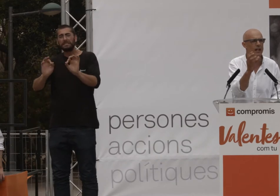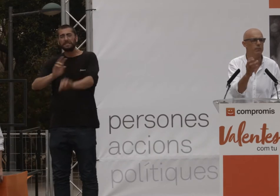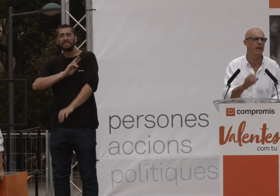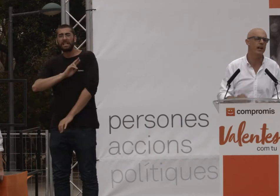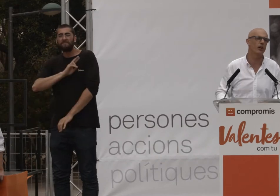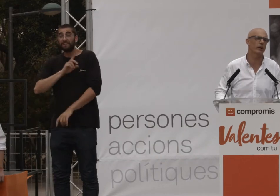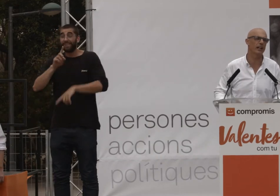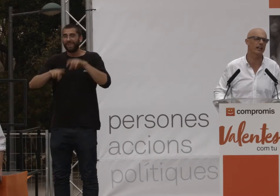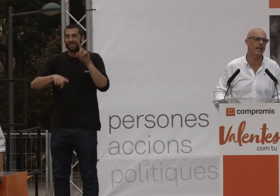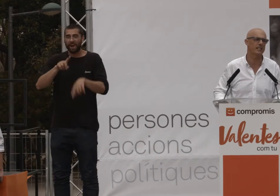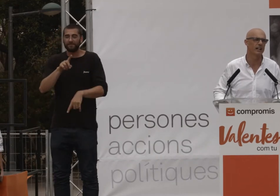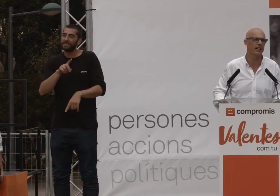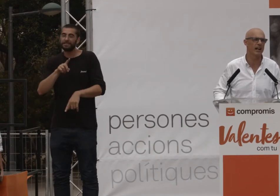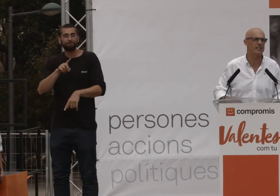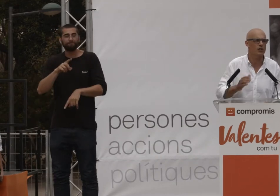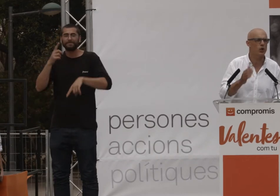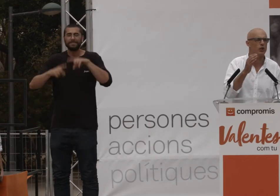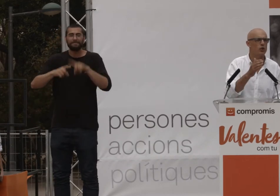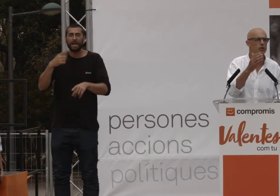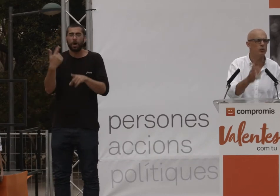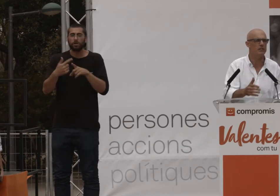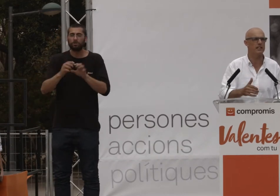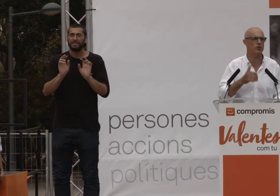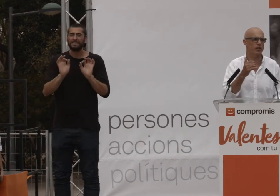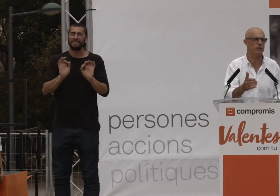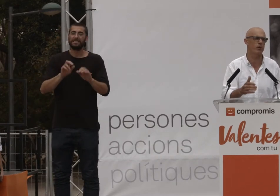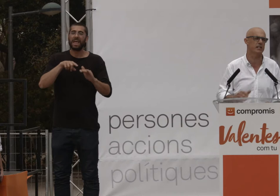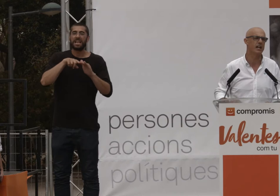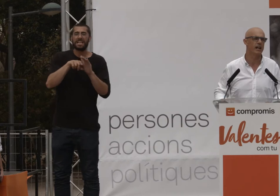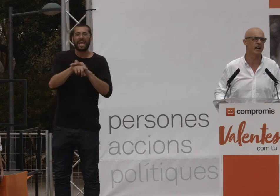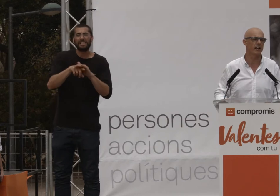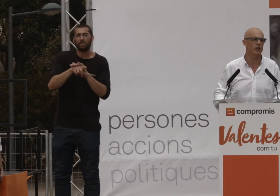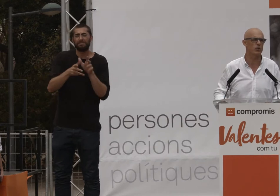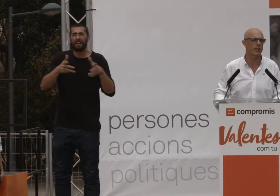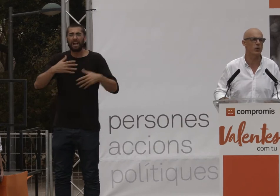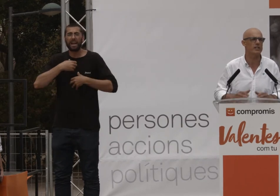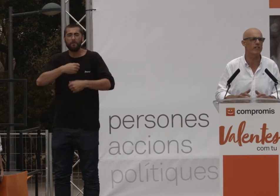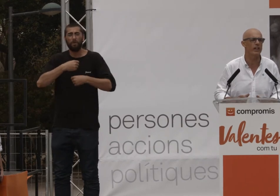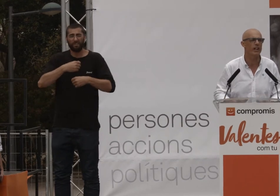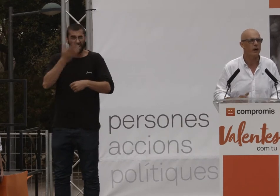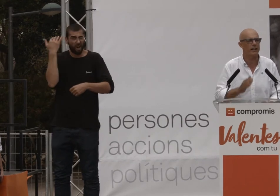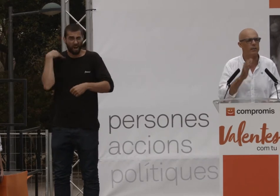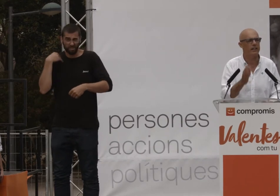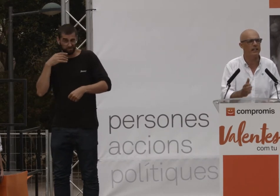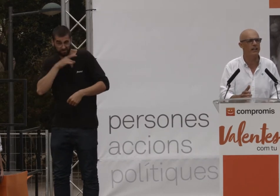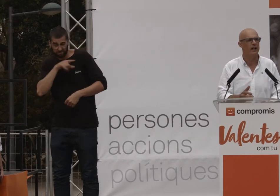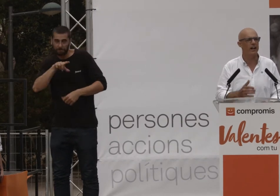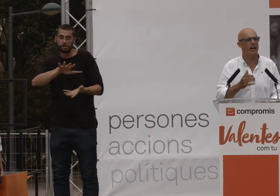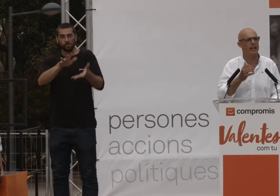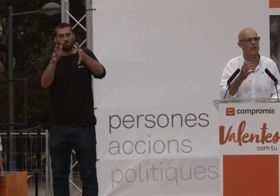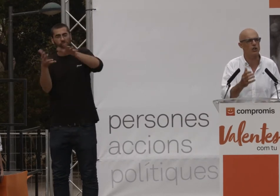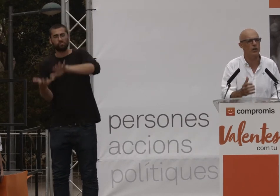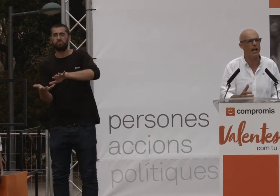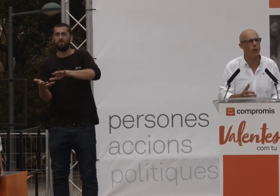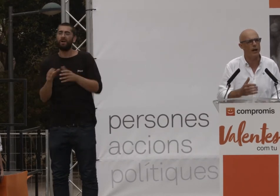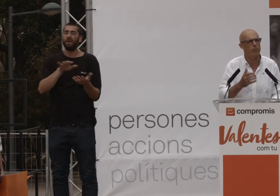tocant nervi en quant al que és la gestió de tots els últims anys i aquests grans poders que jo us deia. Ho estem fent revertint